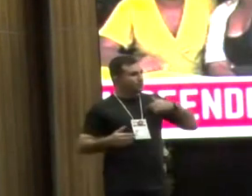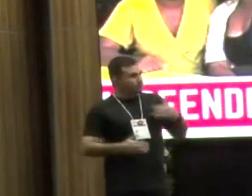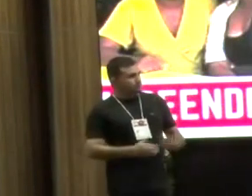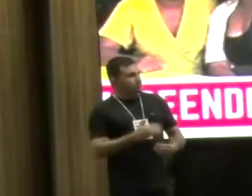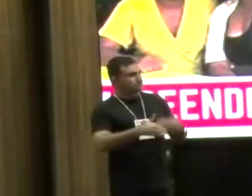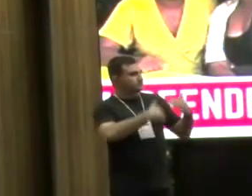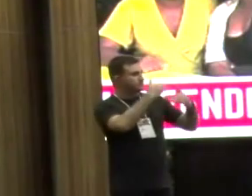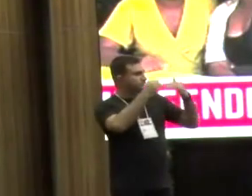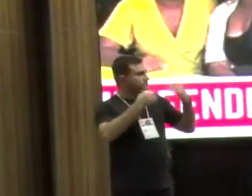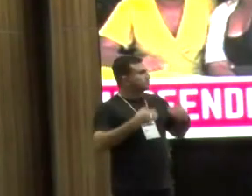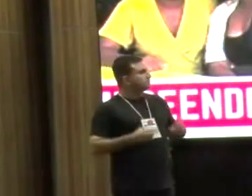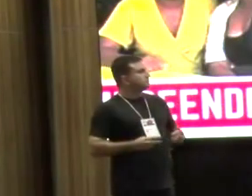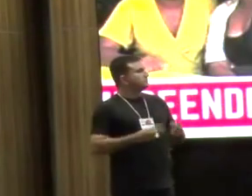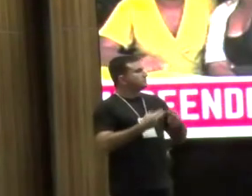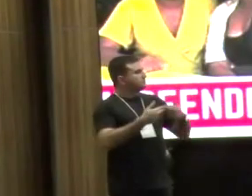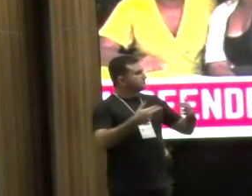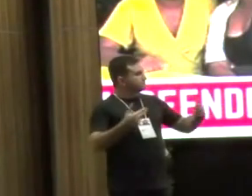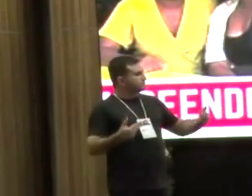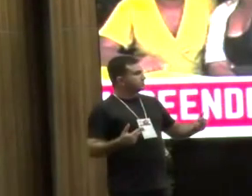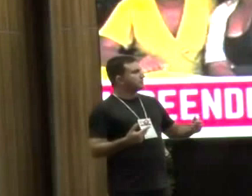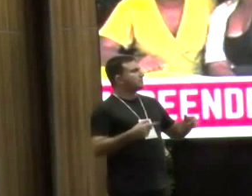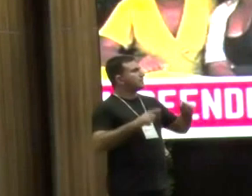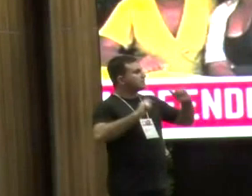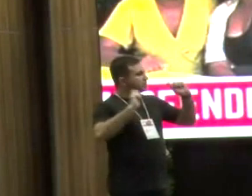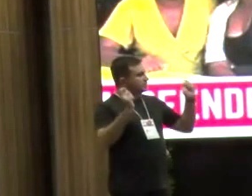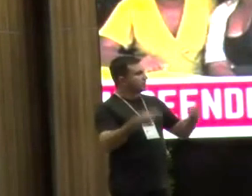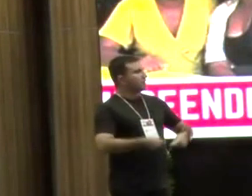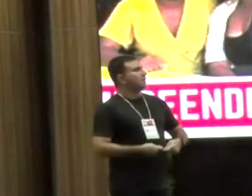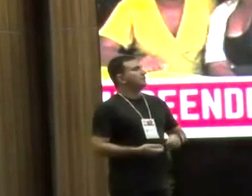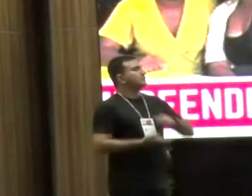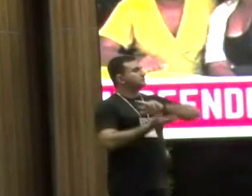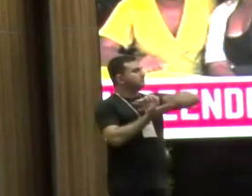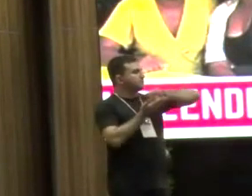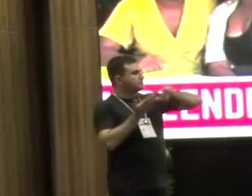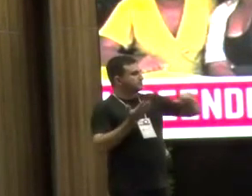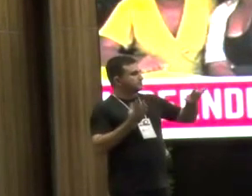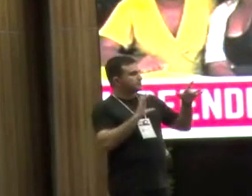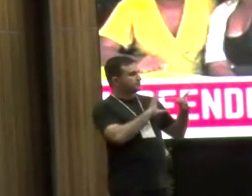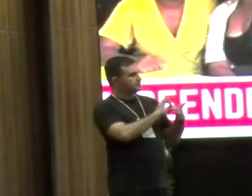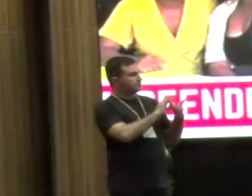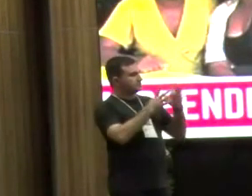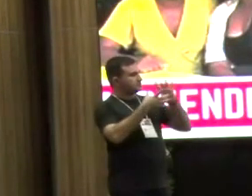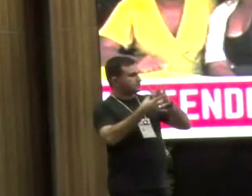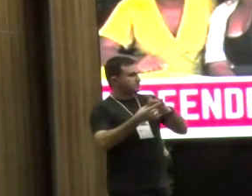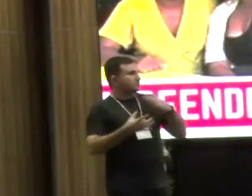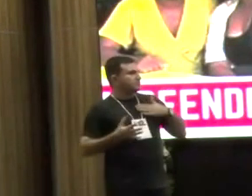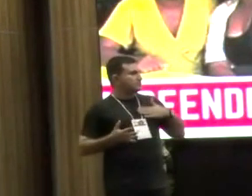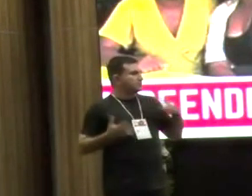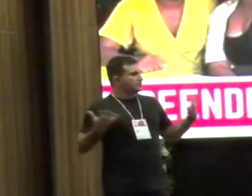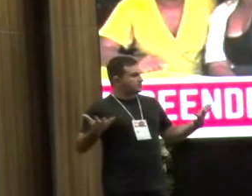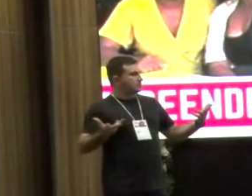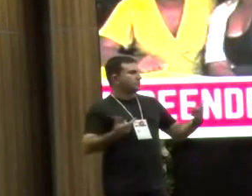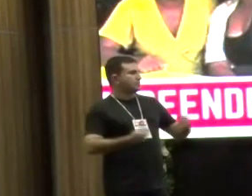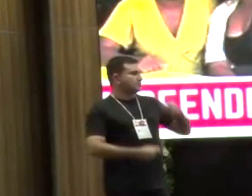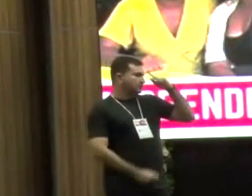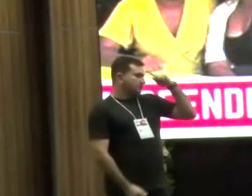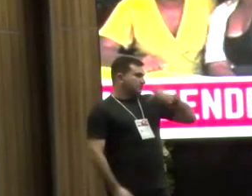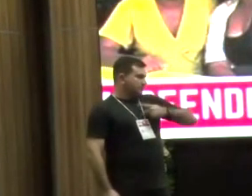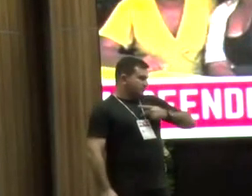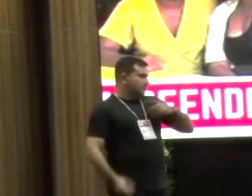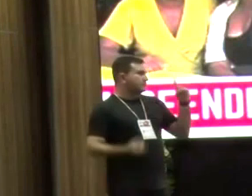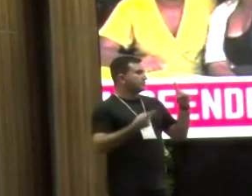construir condições que possibilitem a conexão de minhas habilidades